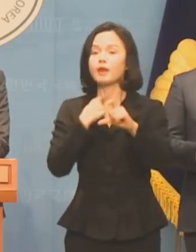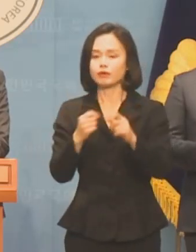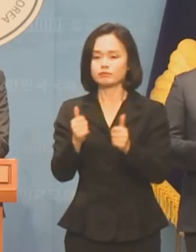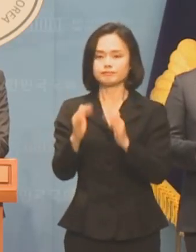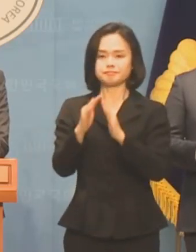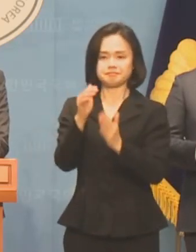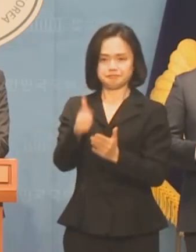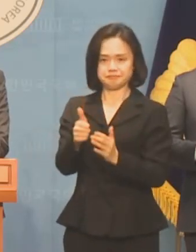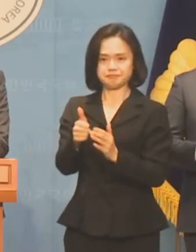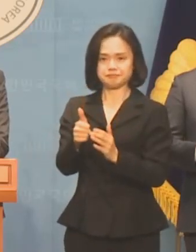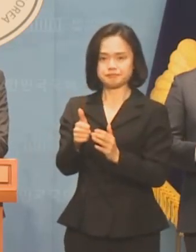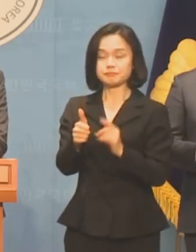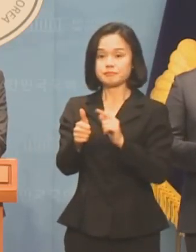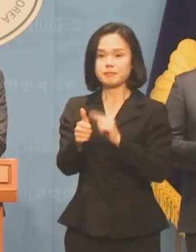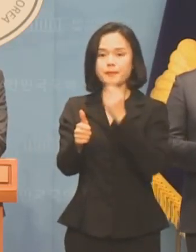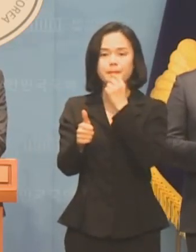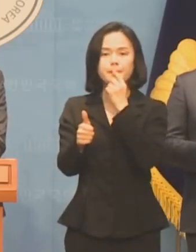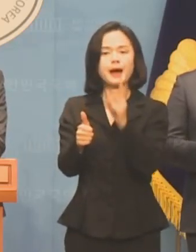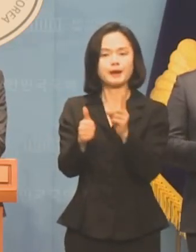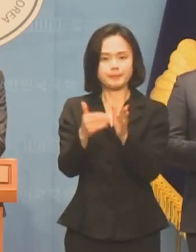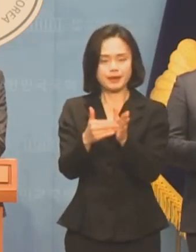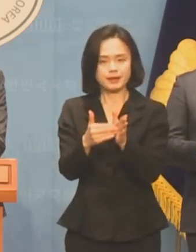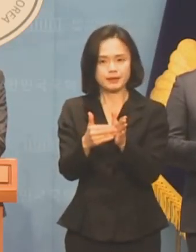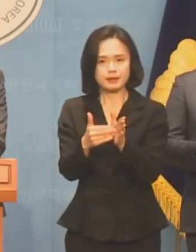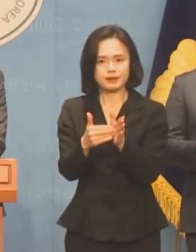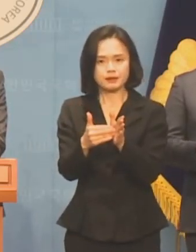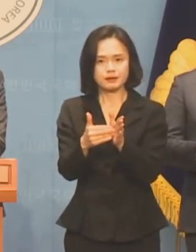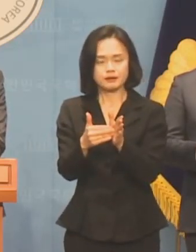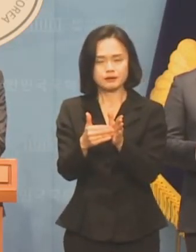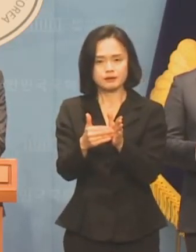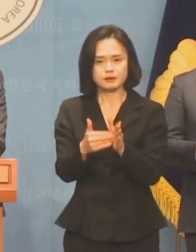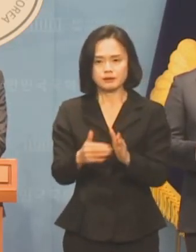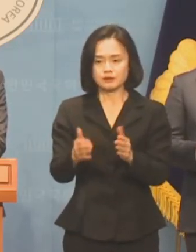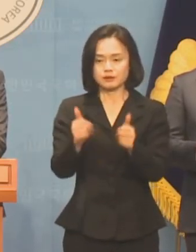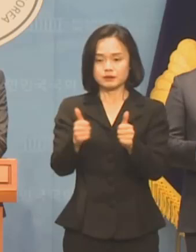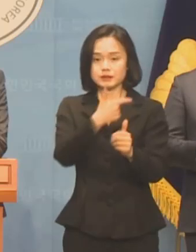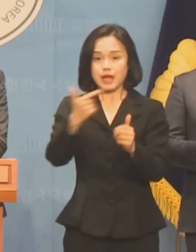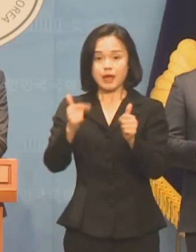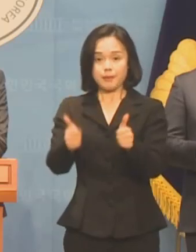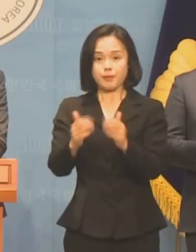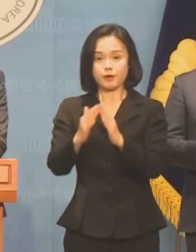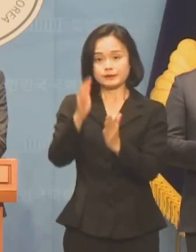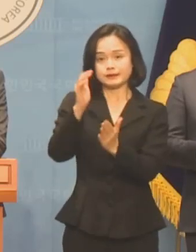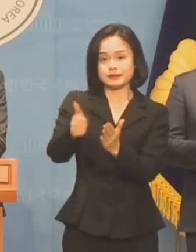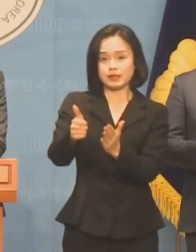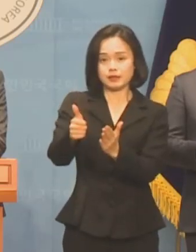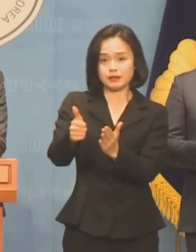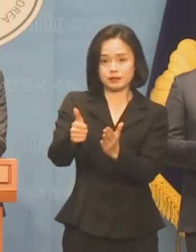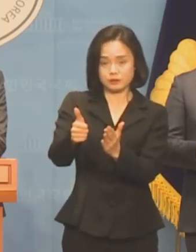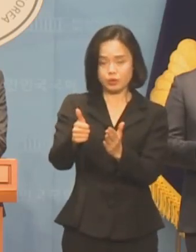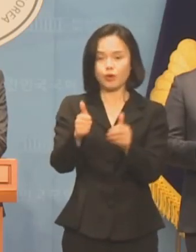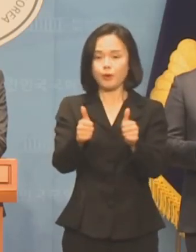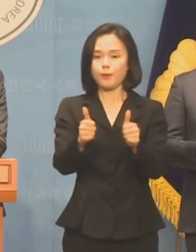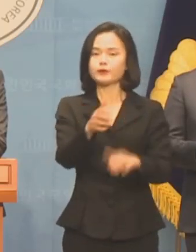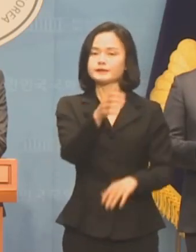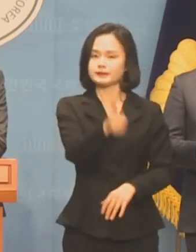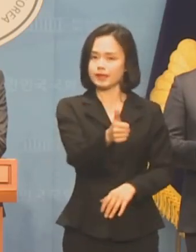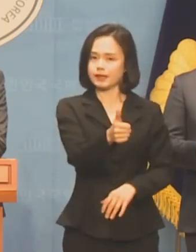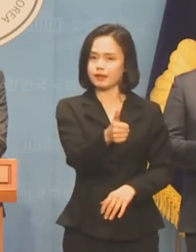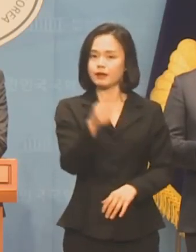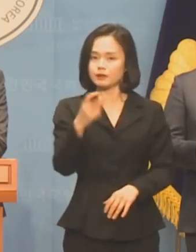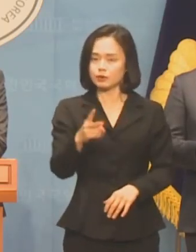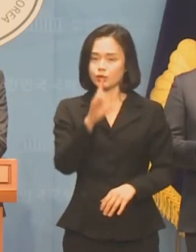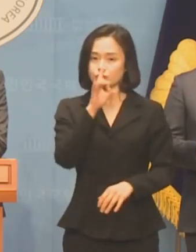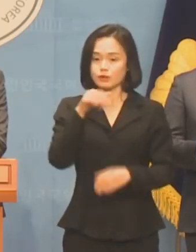답변했다는 보도가 있었습니다. 전임 대법원장과 전임 대법관 및 중앙선관위원장은 물론 이재명